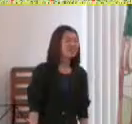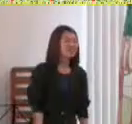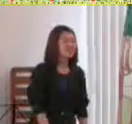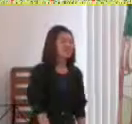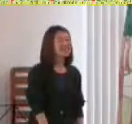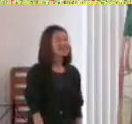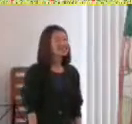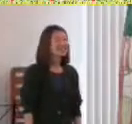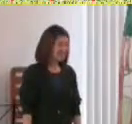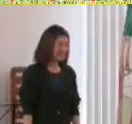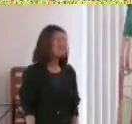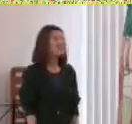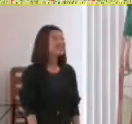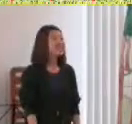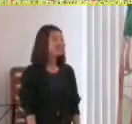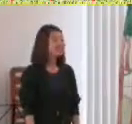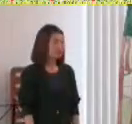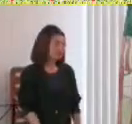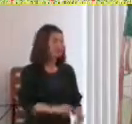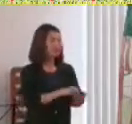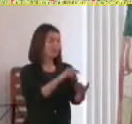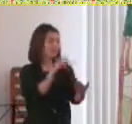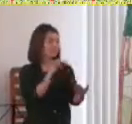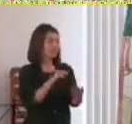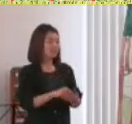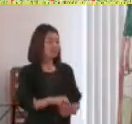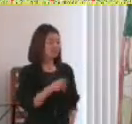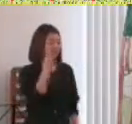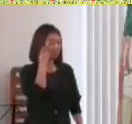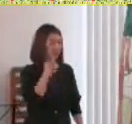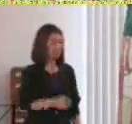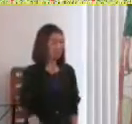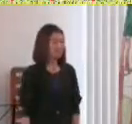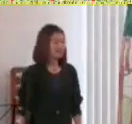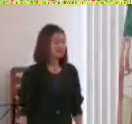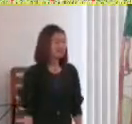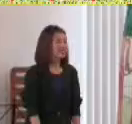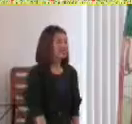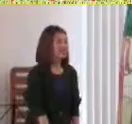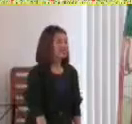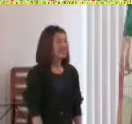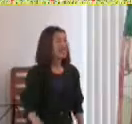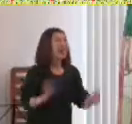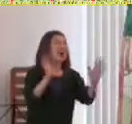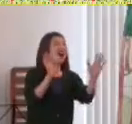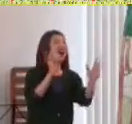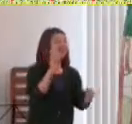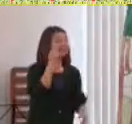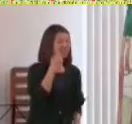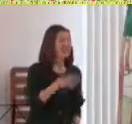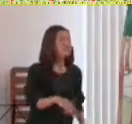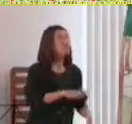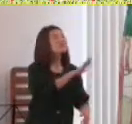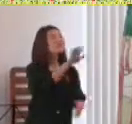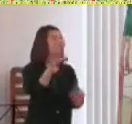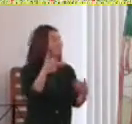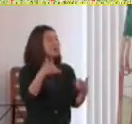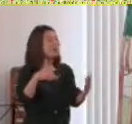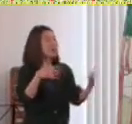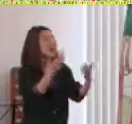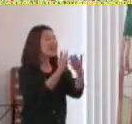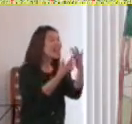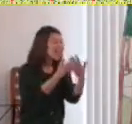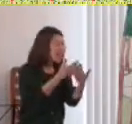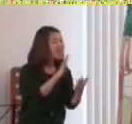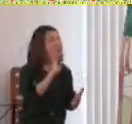もう足がすくむようにね、怖いと思うんですけれども、まあ、そういう意味だけではなく